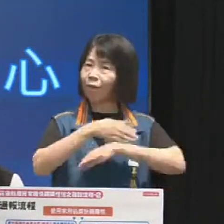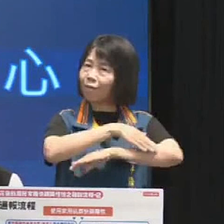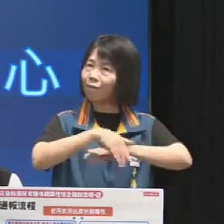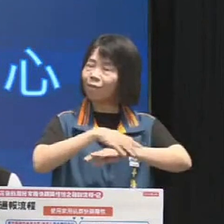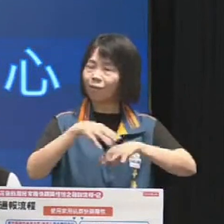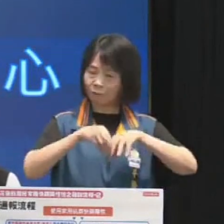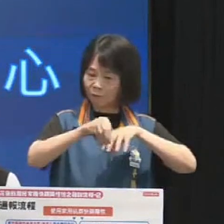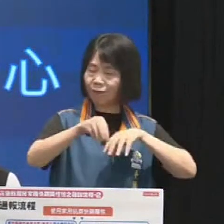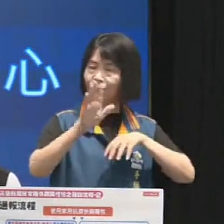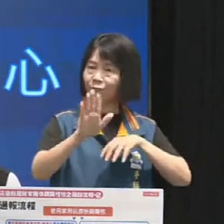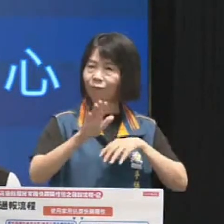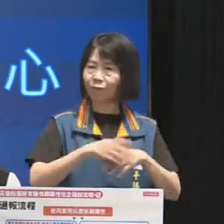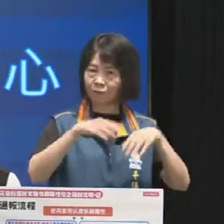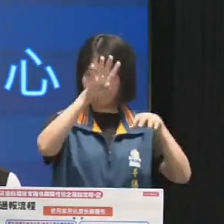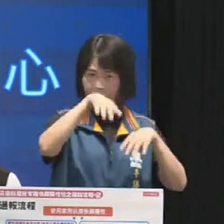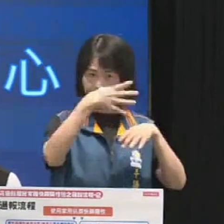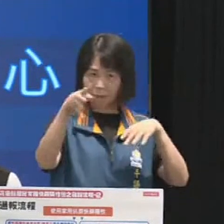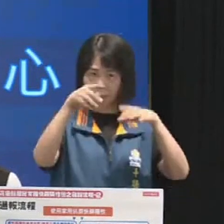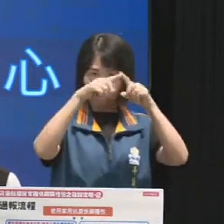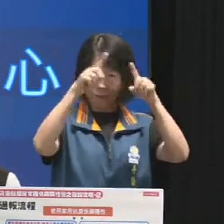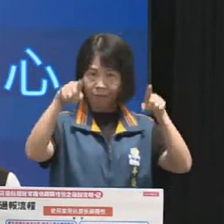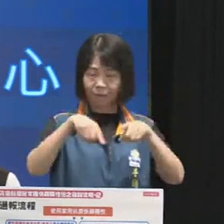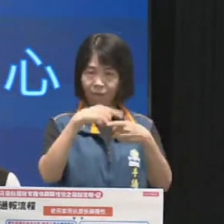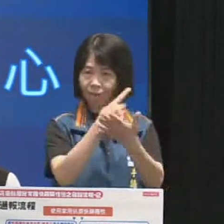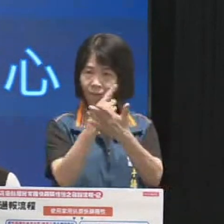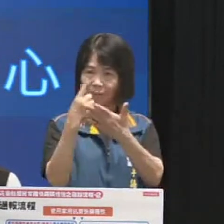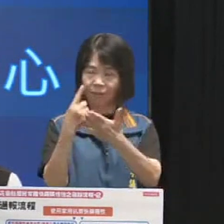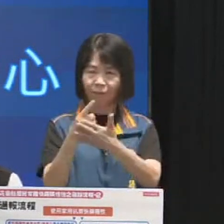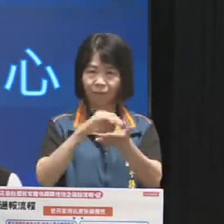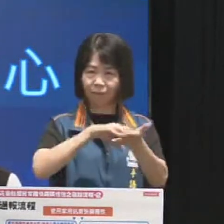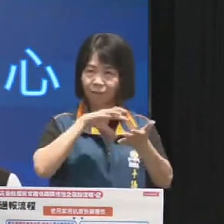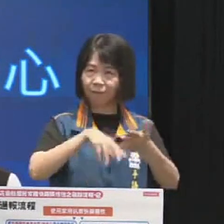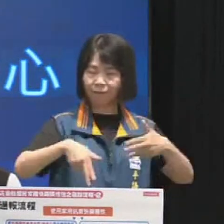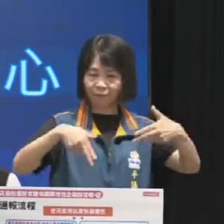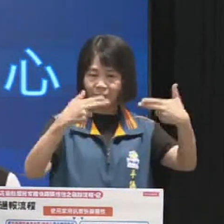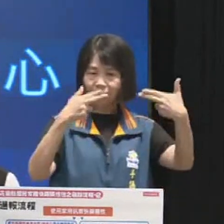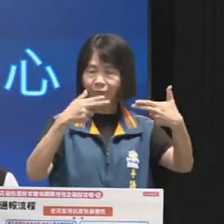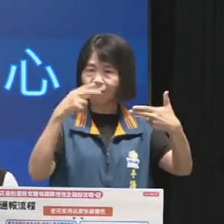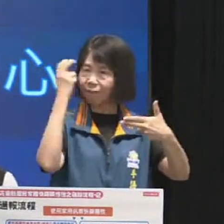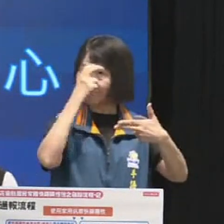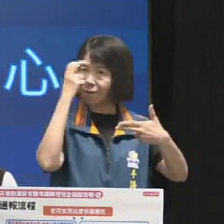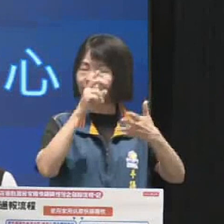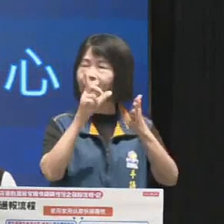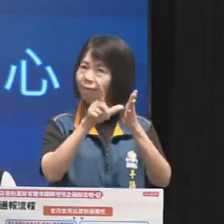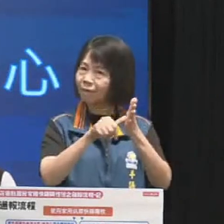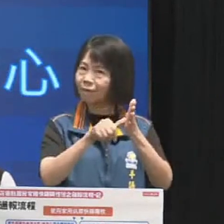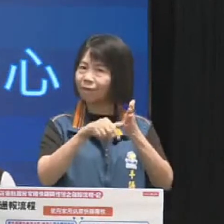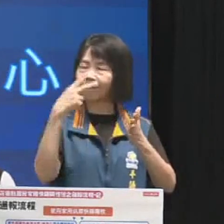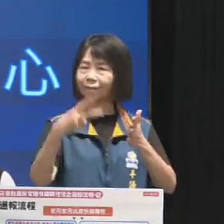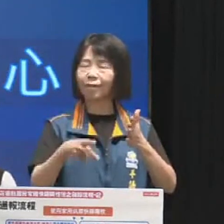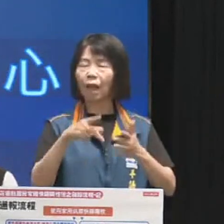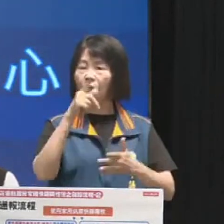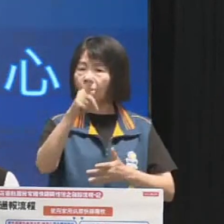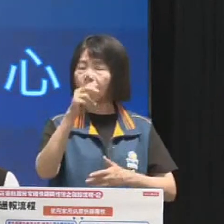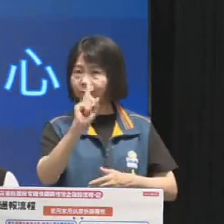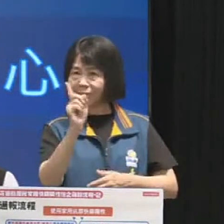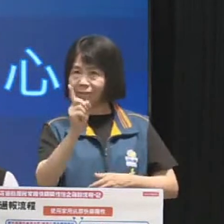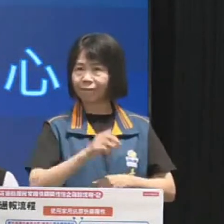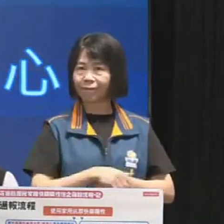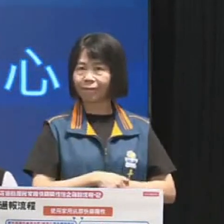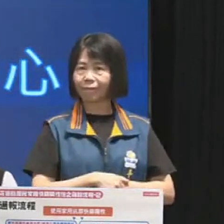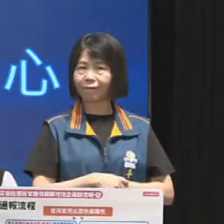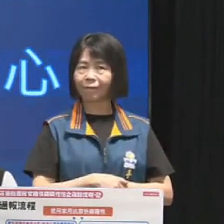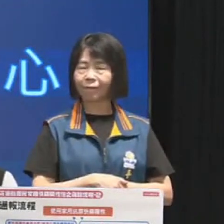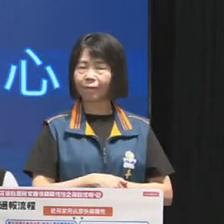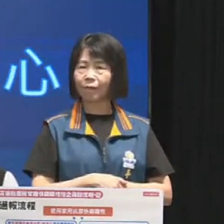的视讯诊查的时间以及科别哈。那在花莲慈济医院开设了